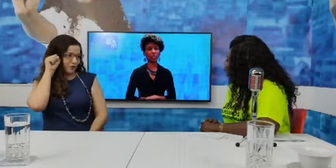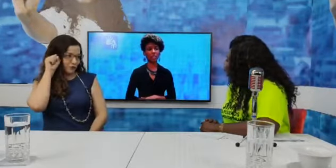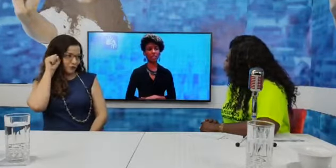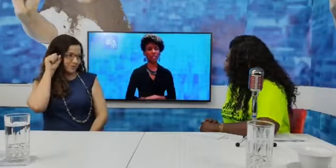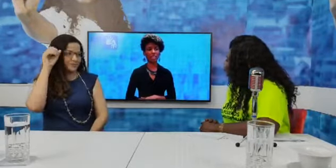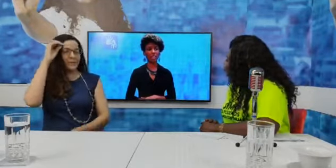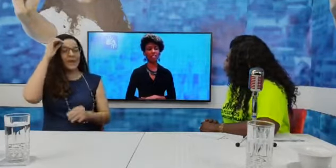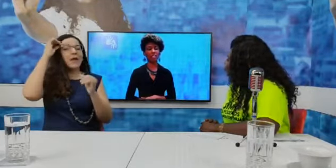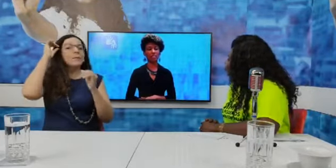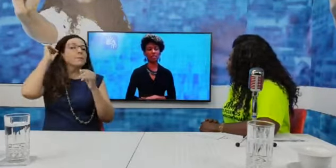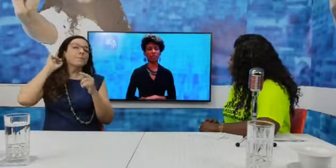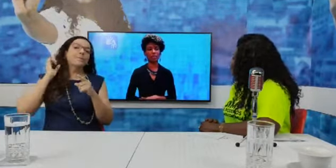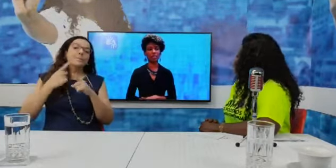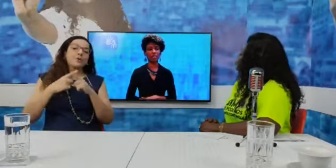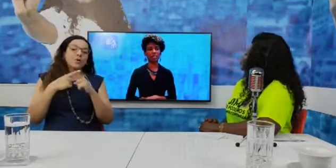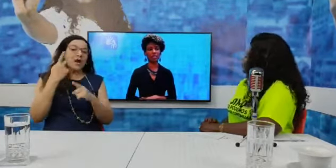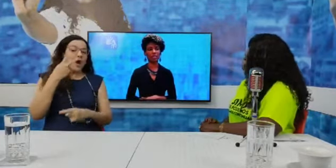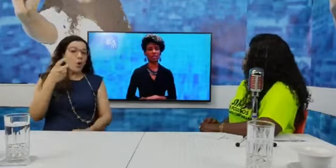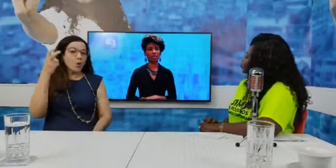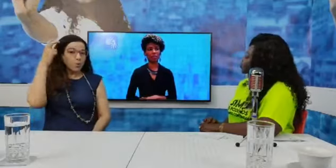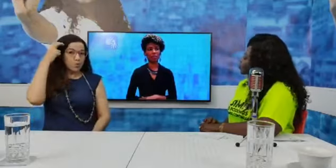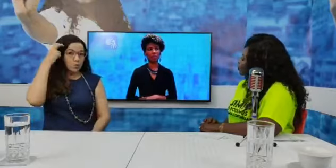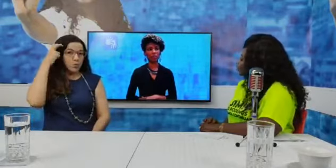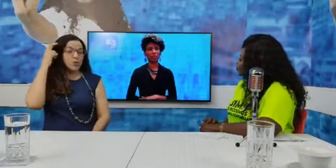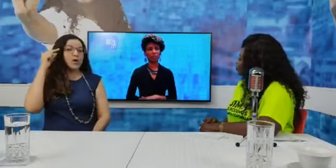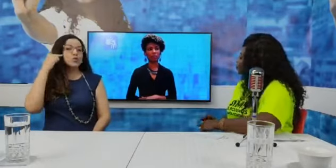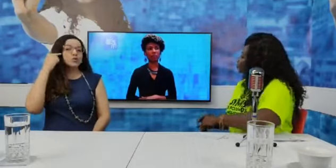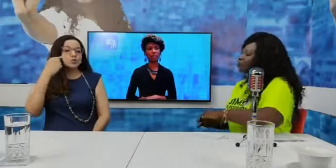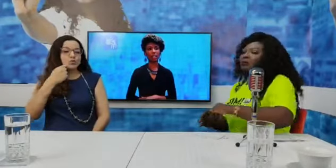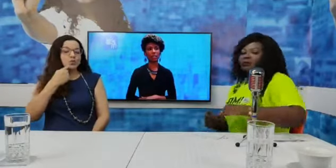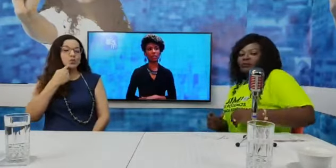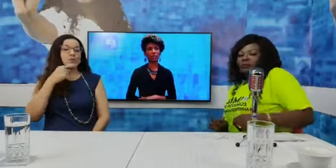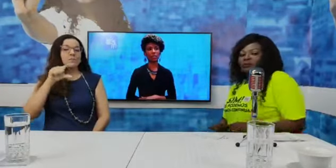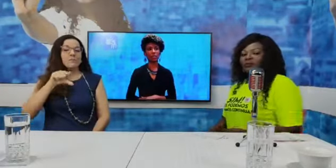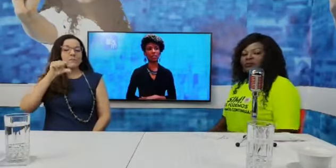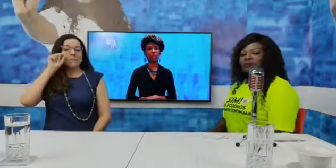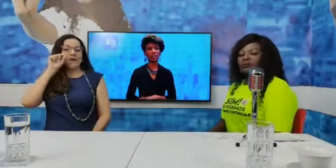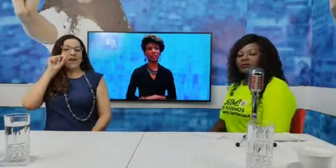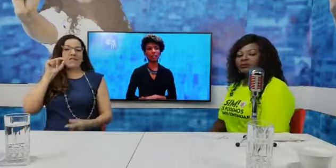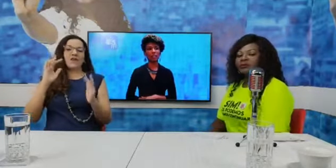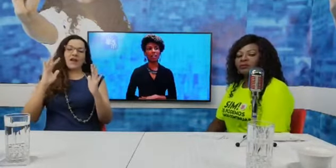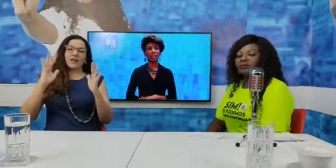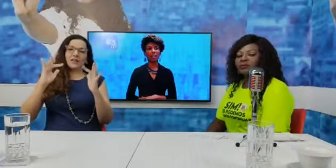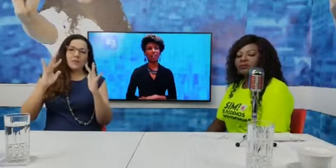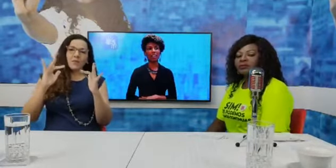tem uma cultura diferente das pessoas ouvintes. Porque a cultura surda,